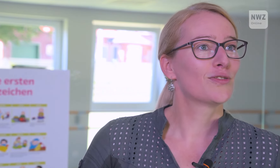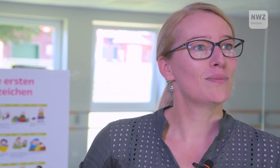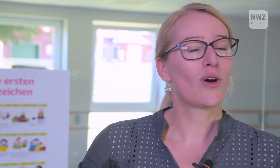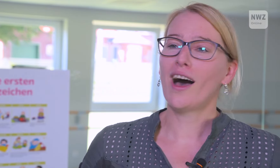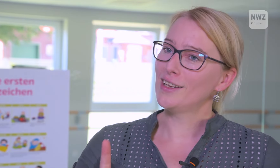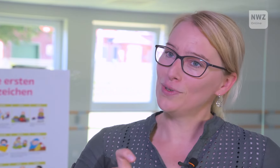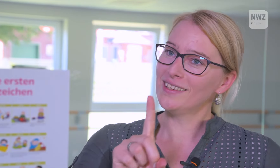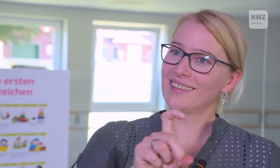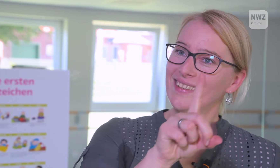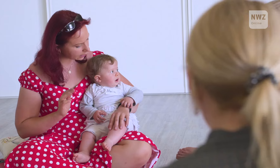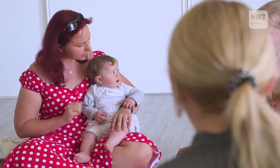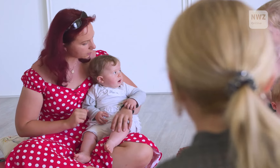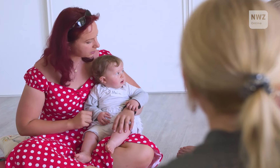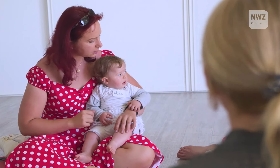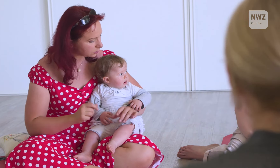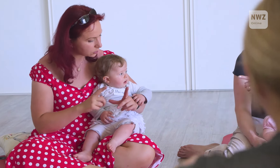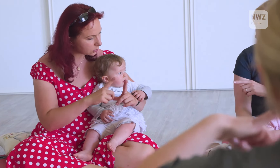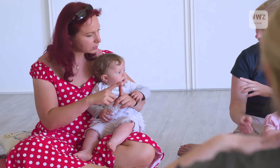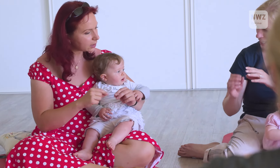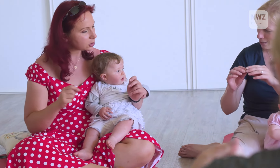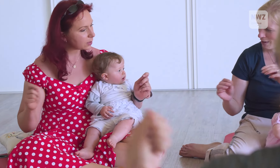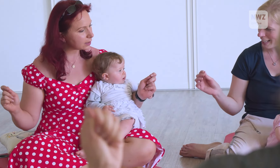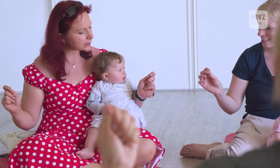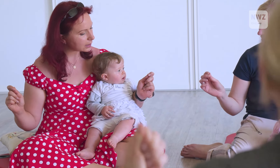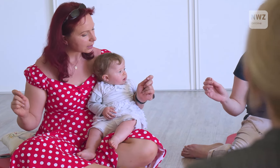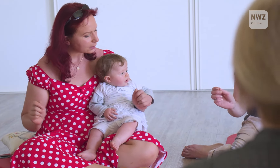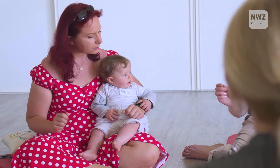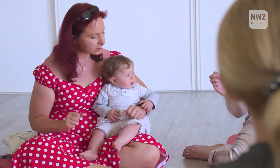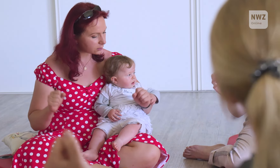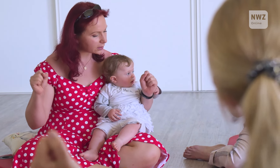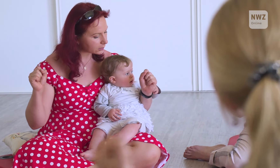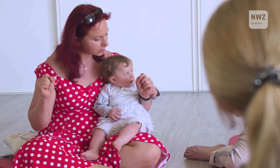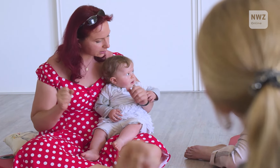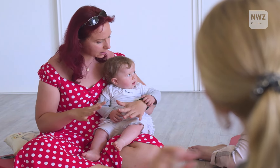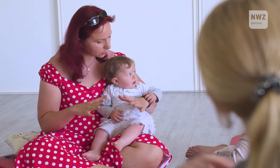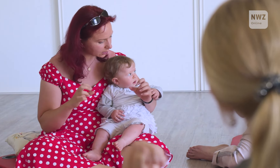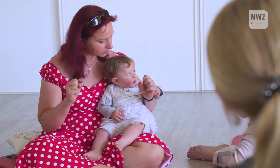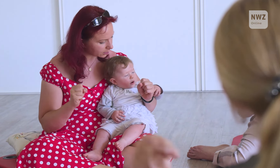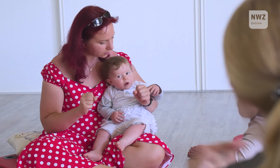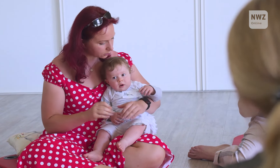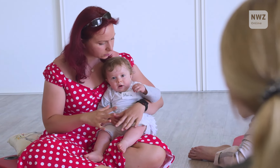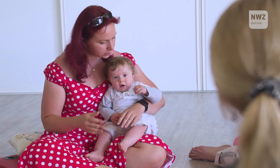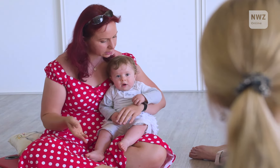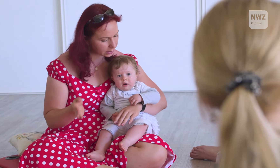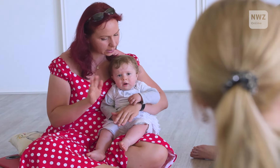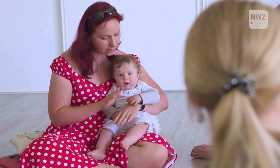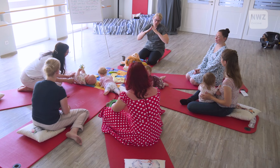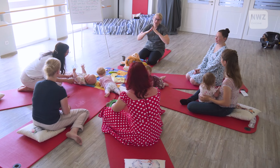fällt mir noch ein, die Biene. Bist du schon gespannt, was wir heute? Die Eltern-Kind-Bindung ist total